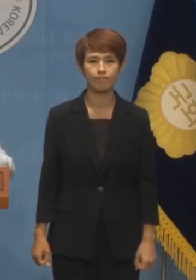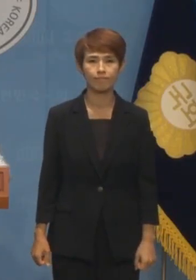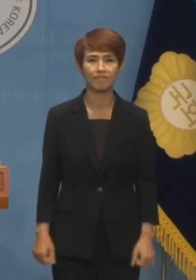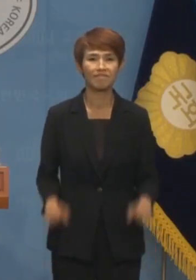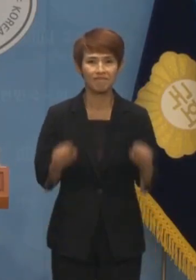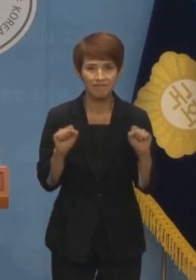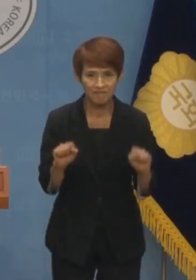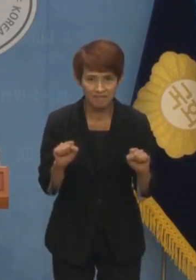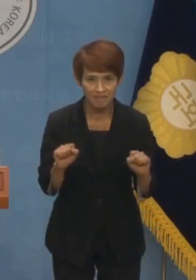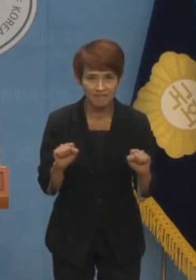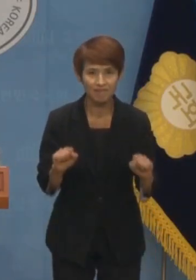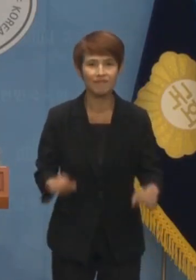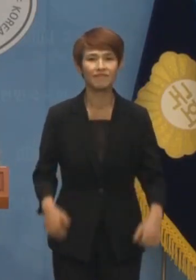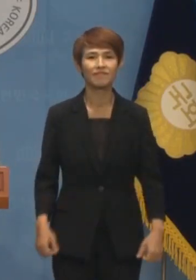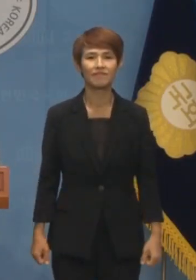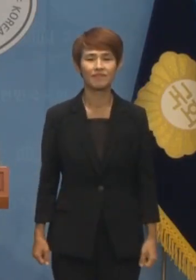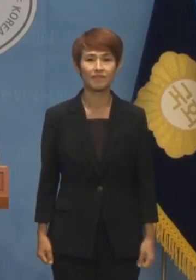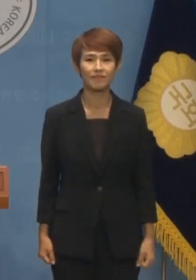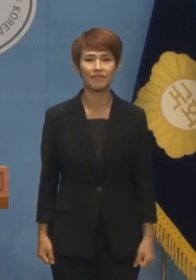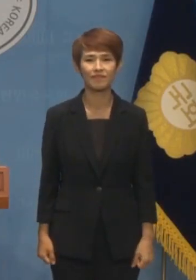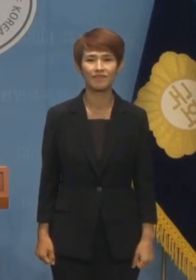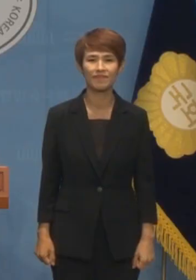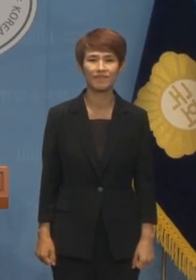예, 안녕하세요.